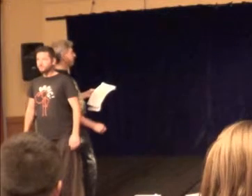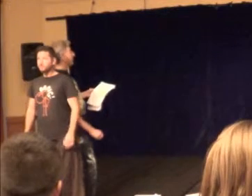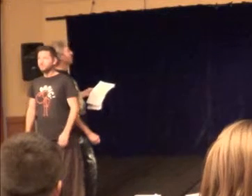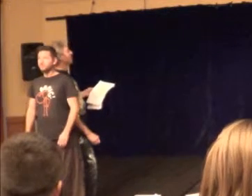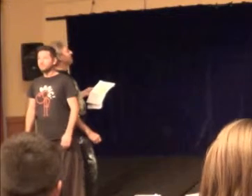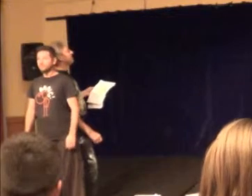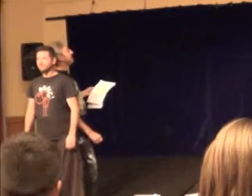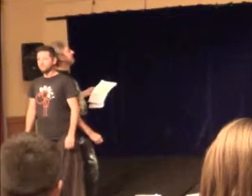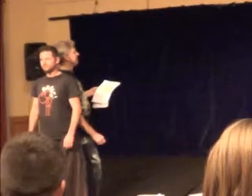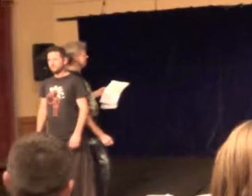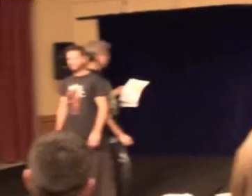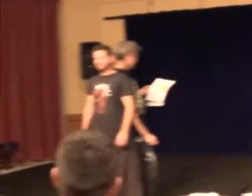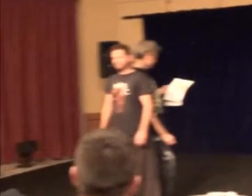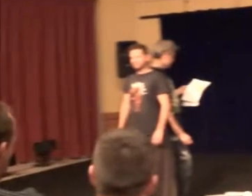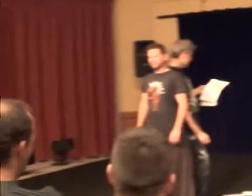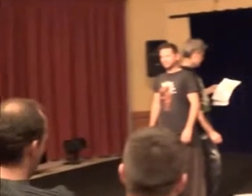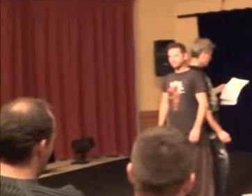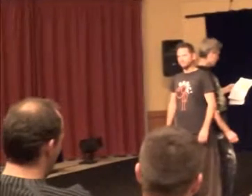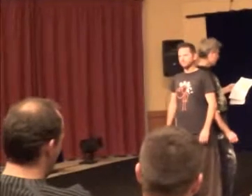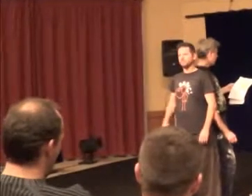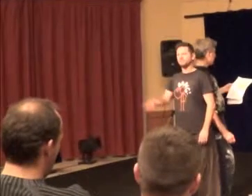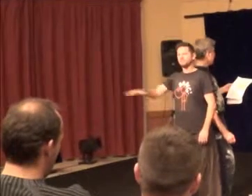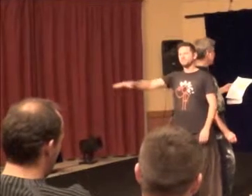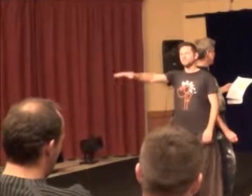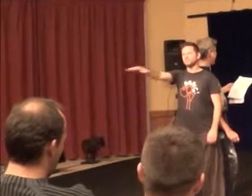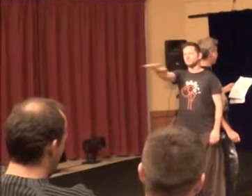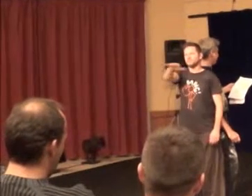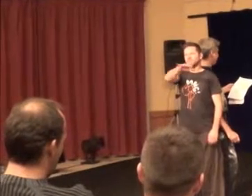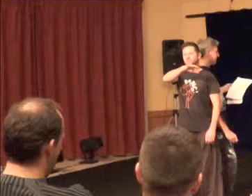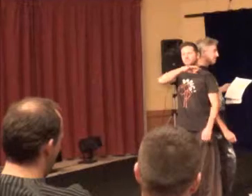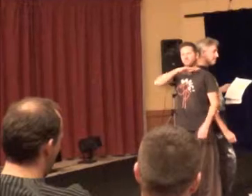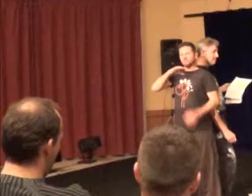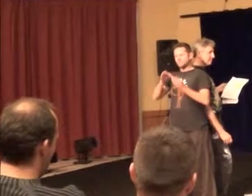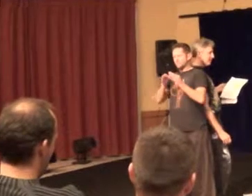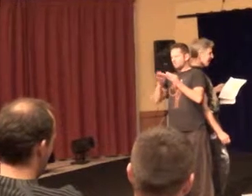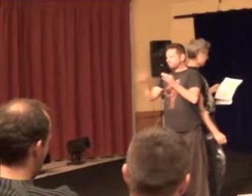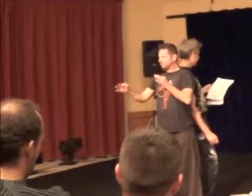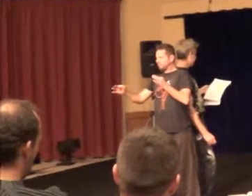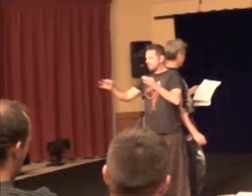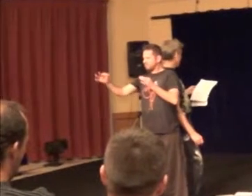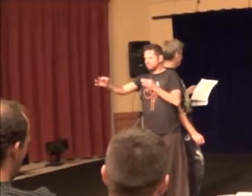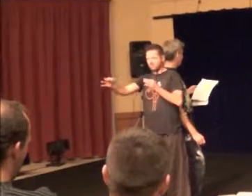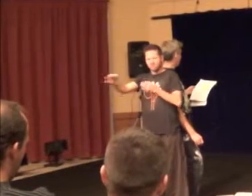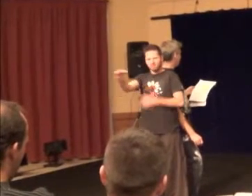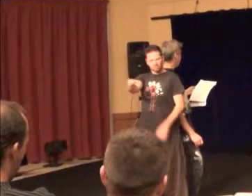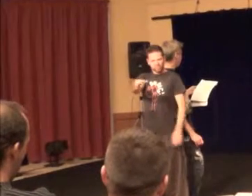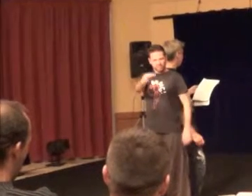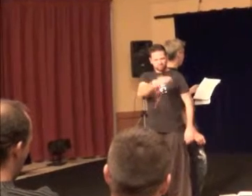Contaminé, atteint, atteint en profondeur,